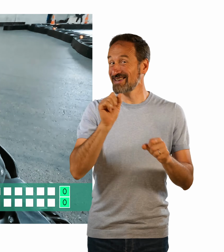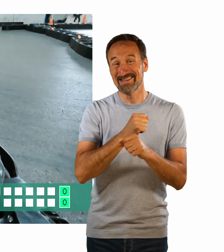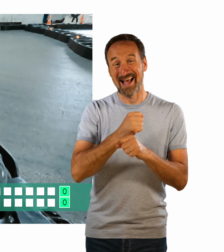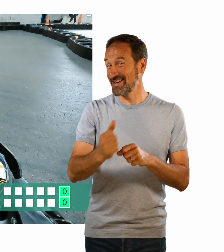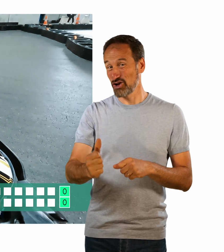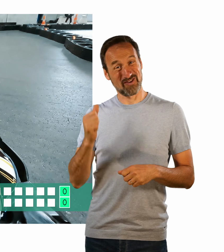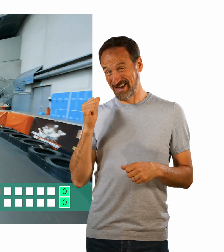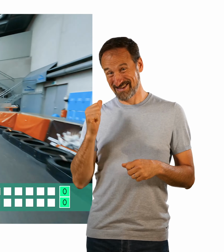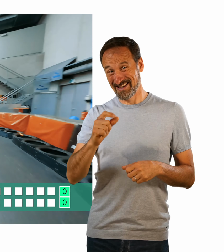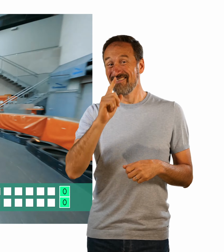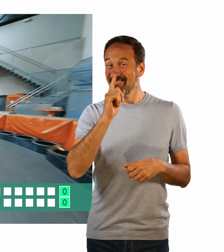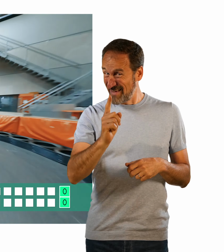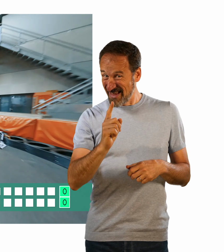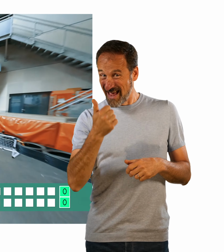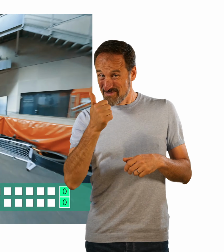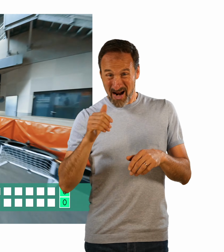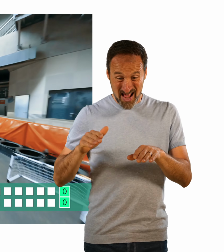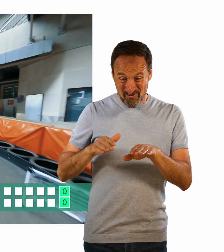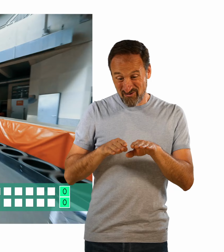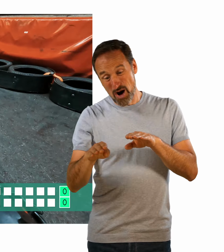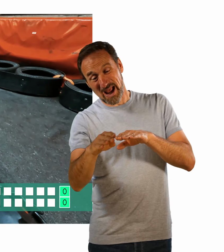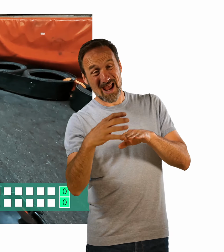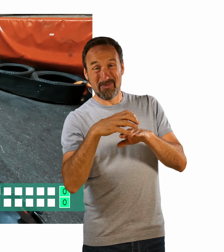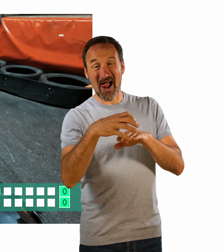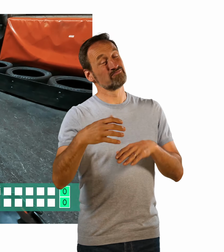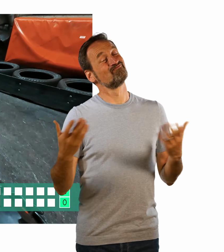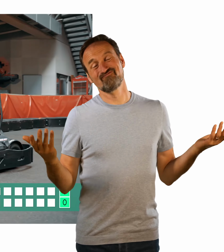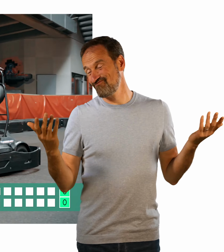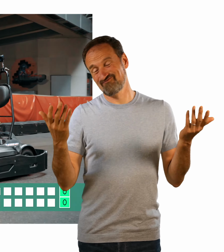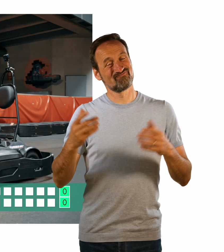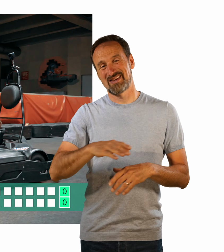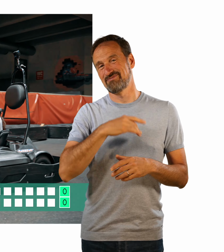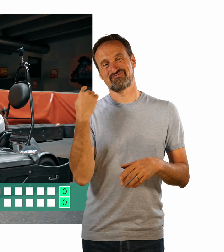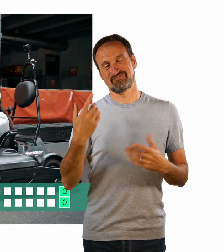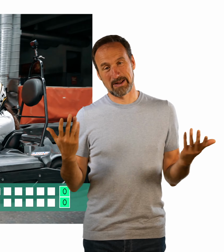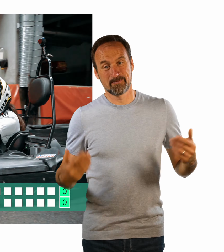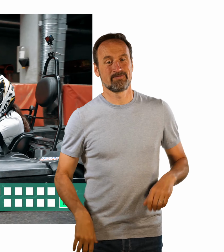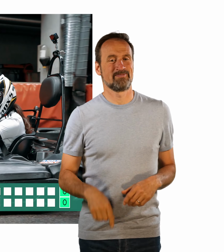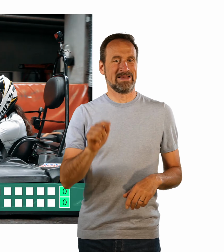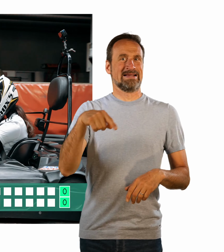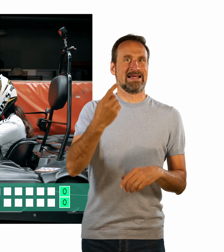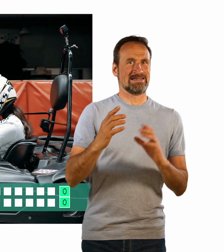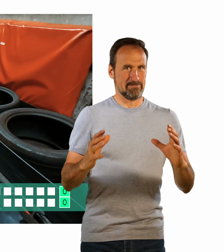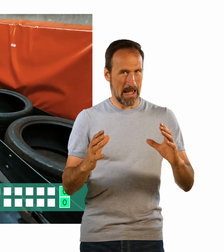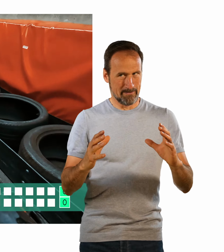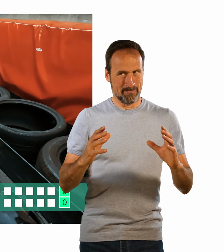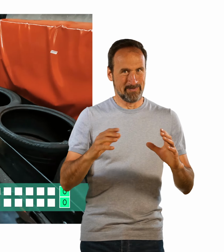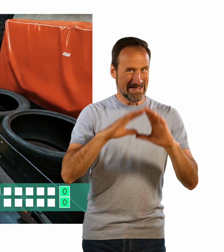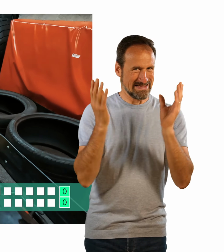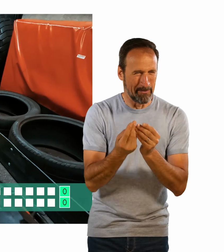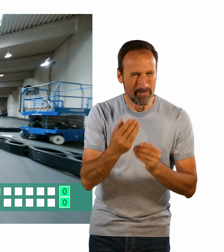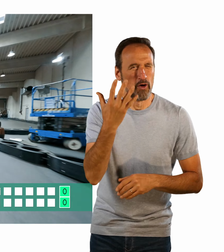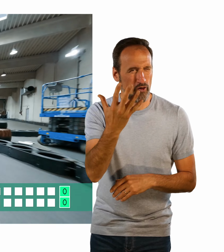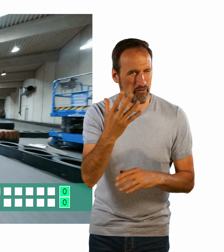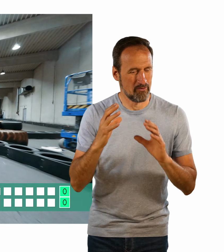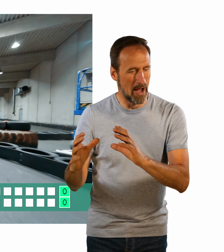vorbeigefahren, ist der Ball verloren. Kim greift sich jetzt den nächsten Ball. Insgesamt fünf Bälle liegen hier auf der Strecke verteilt. Und auch